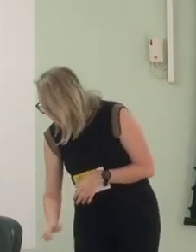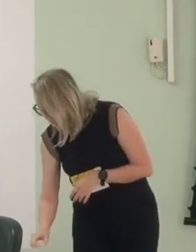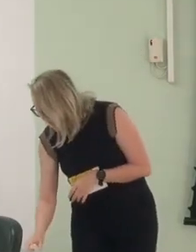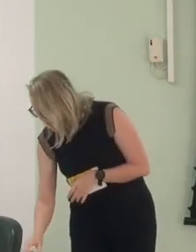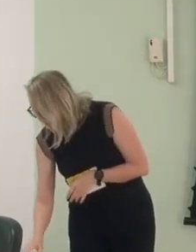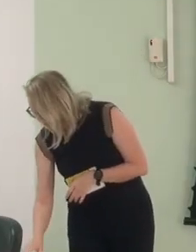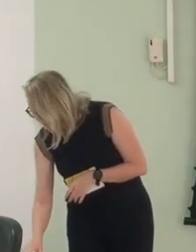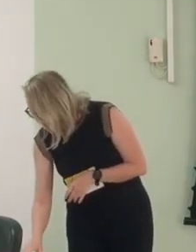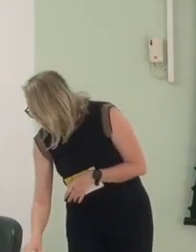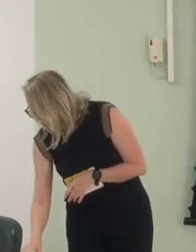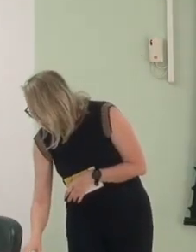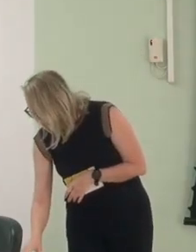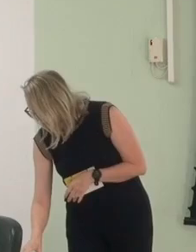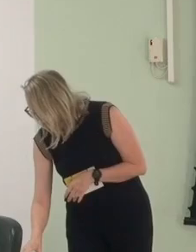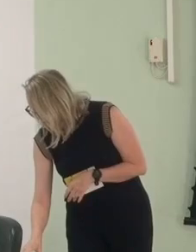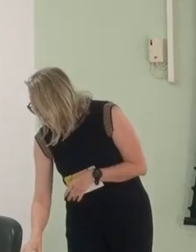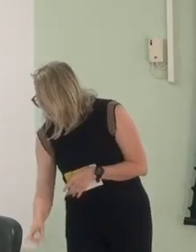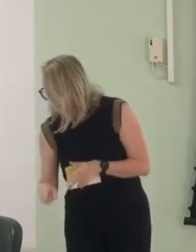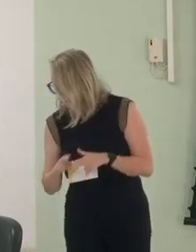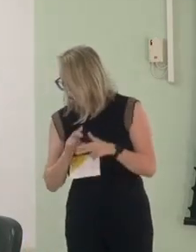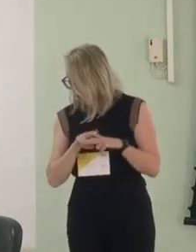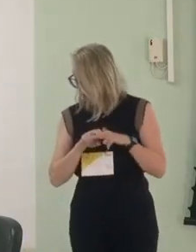essa oportunidade que temos hoje